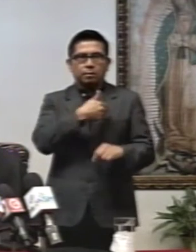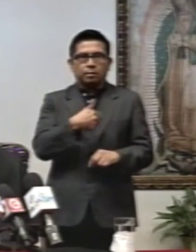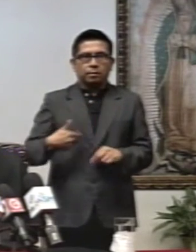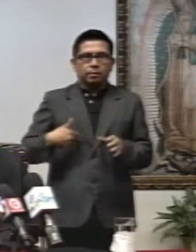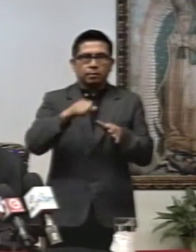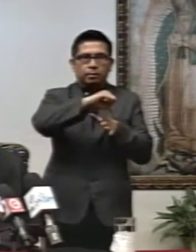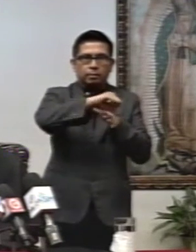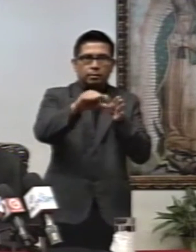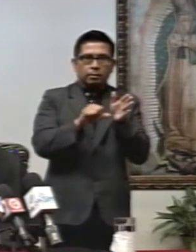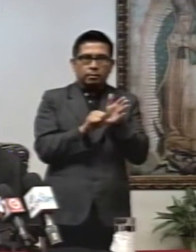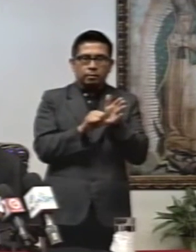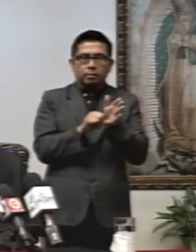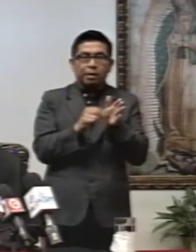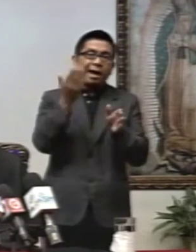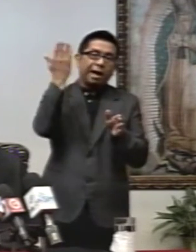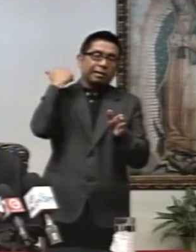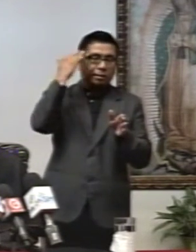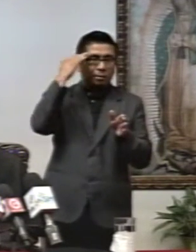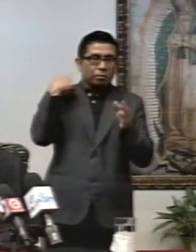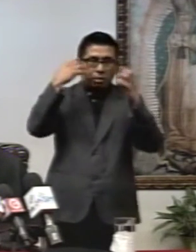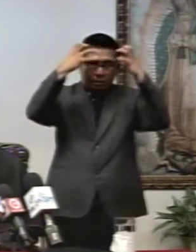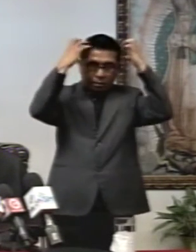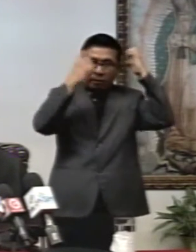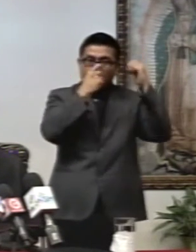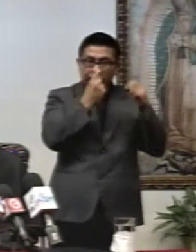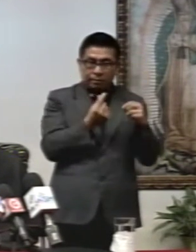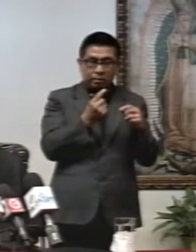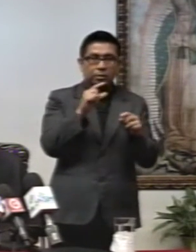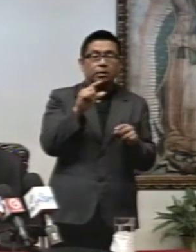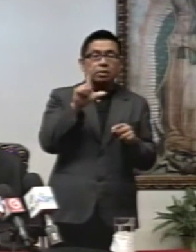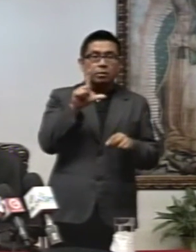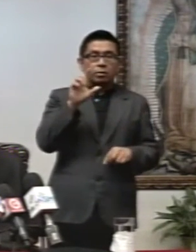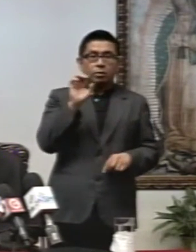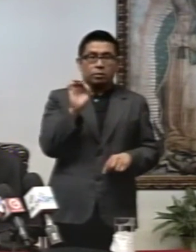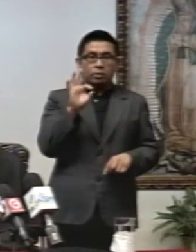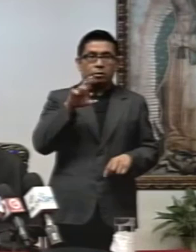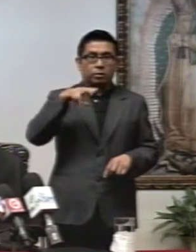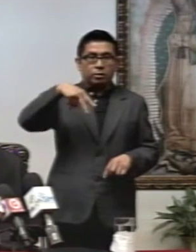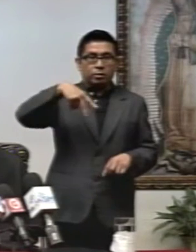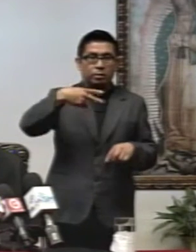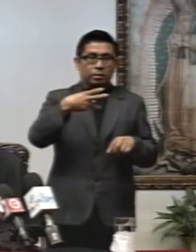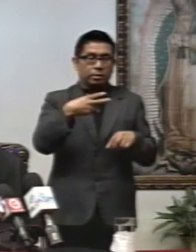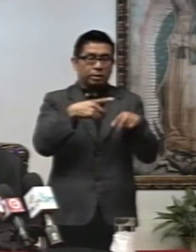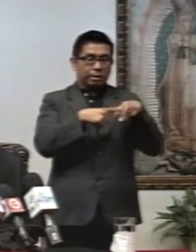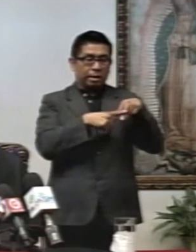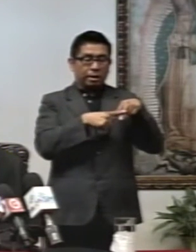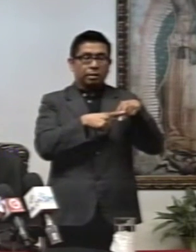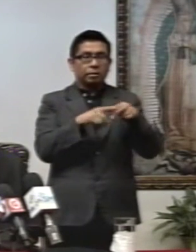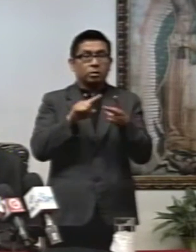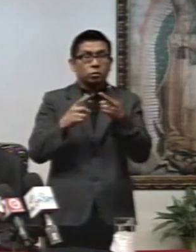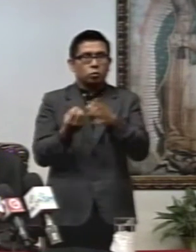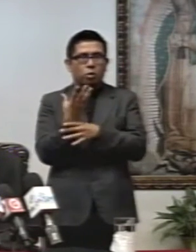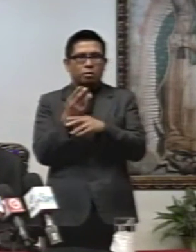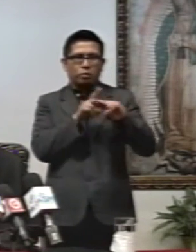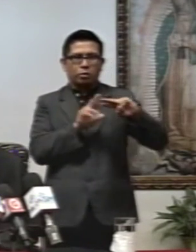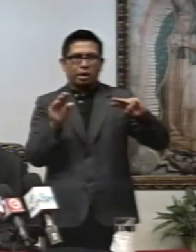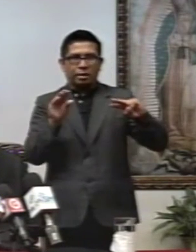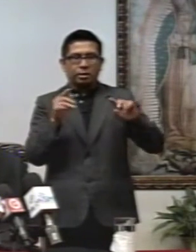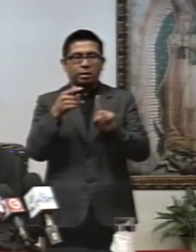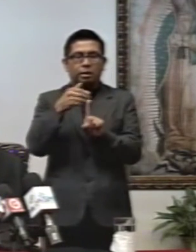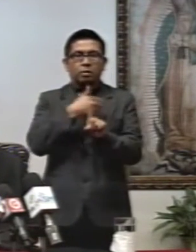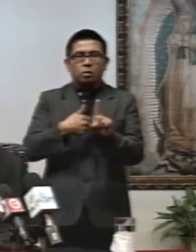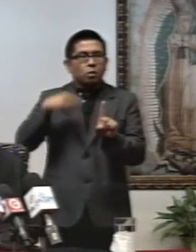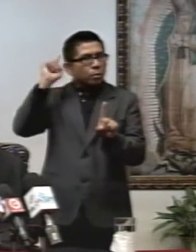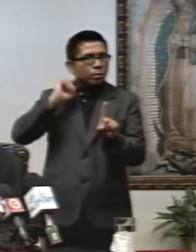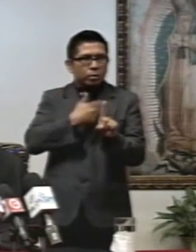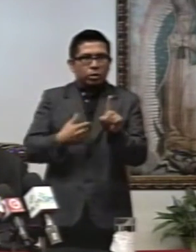Asamblea Legislativa. Hace poco se hizo traspaso de mando y el nuevo presidente está prometiendo austeridad y no hacer despilfarro en los